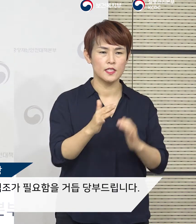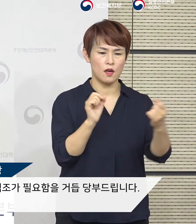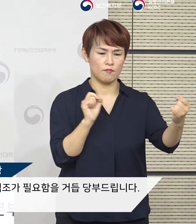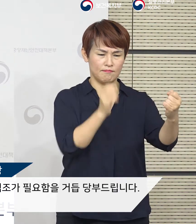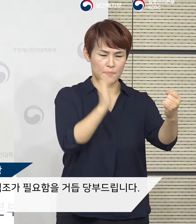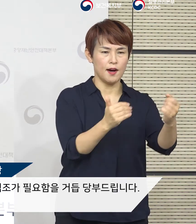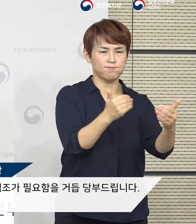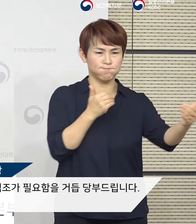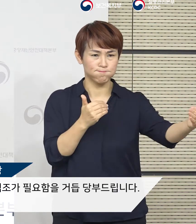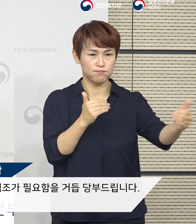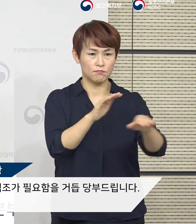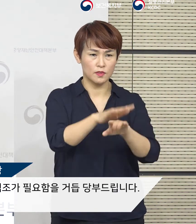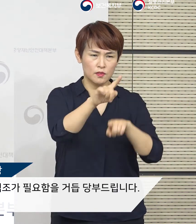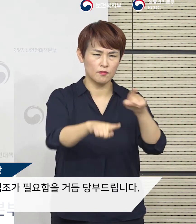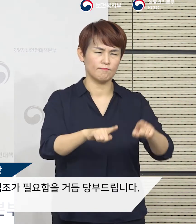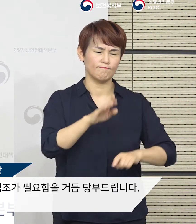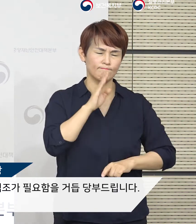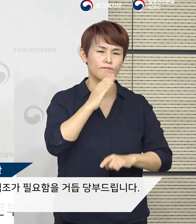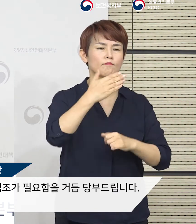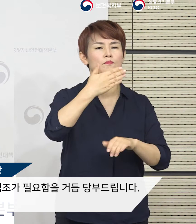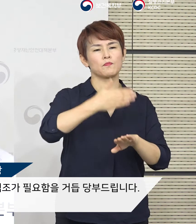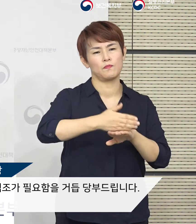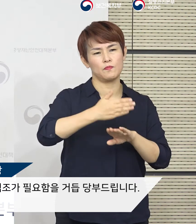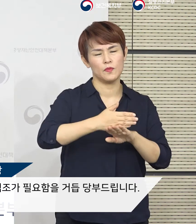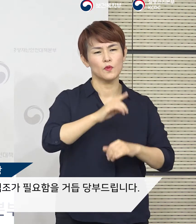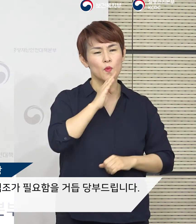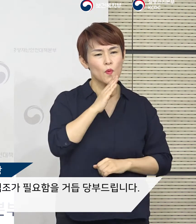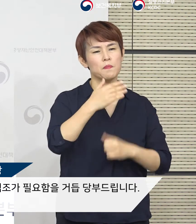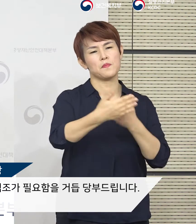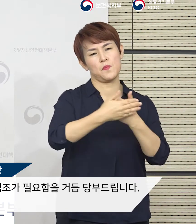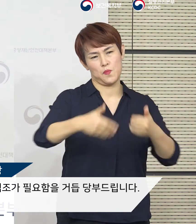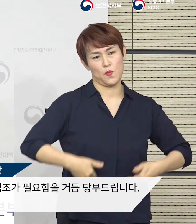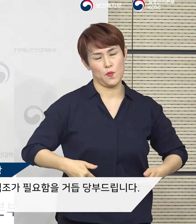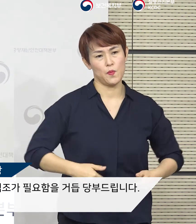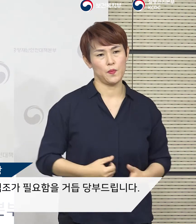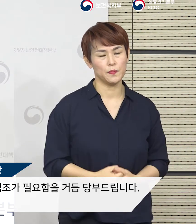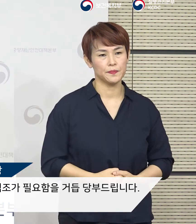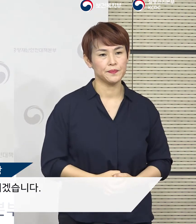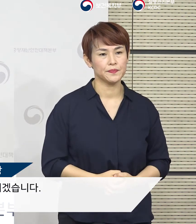실천에 협조가 필요함을 거듭 당부드립니다.